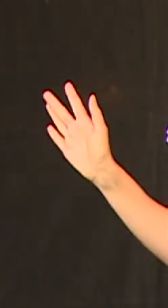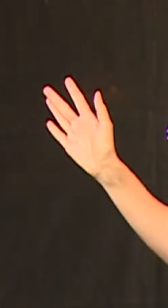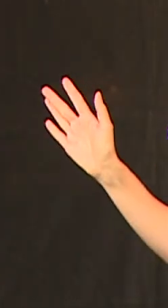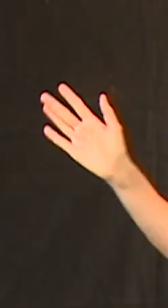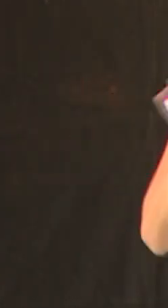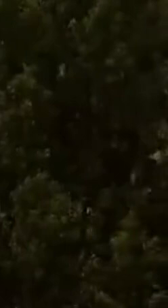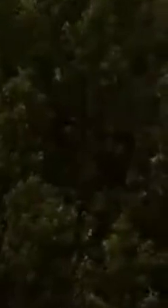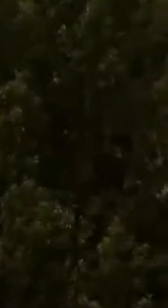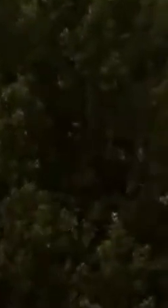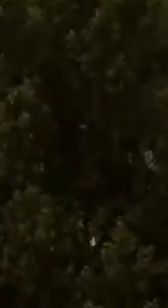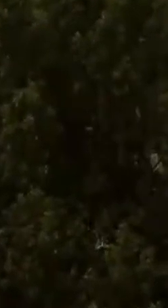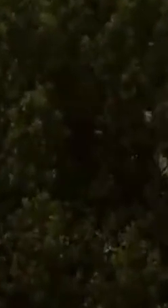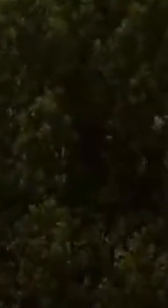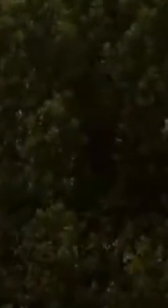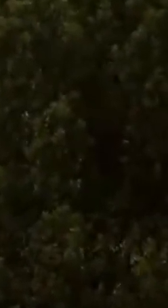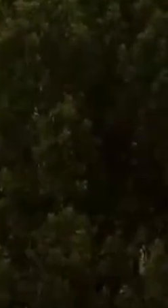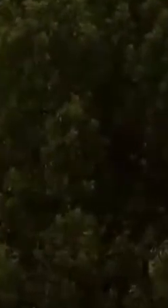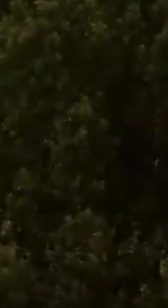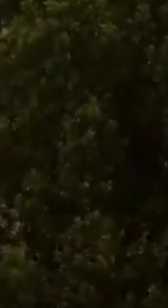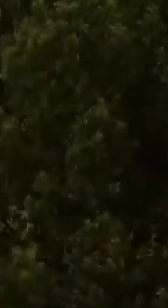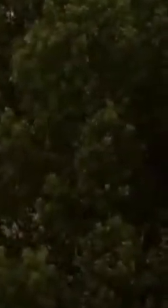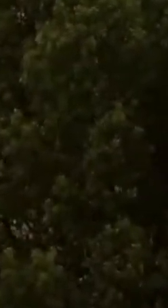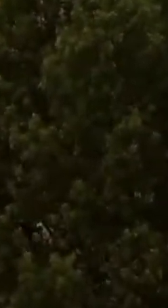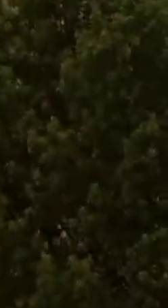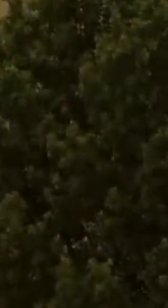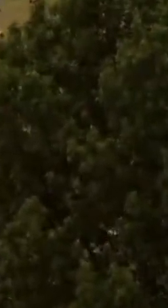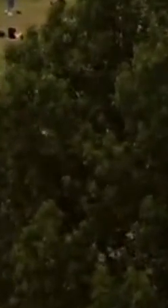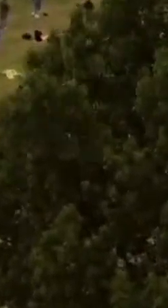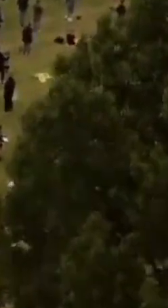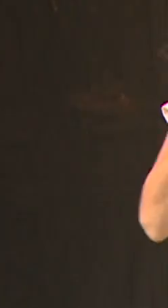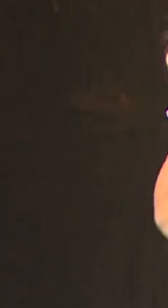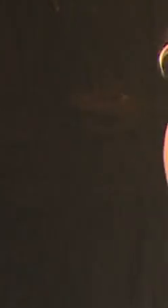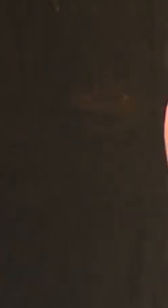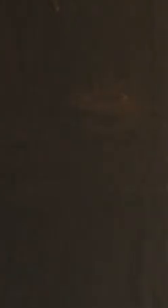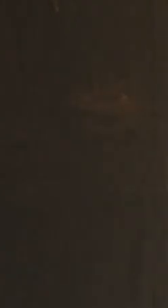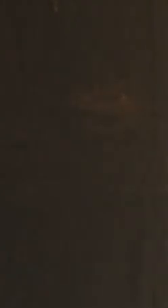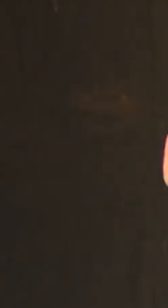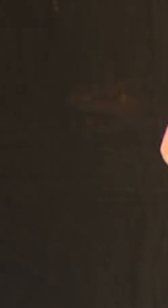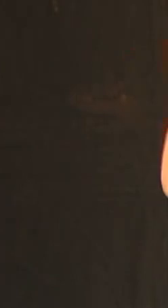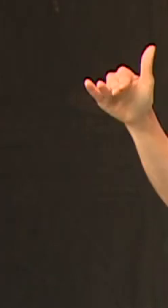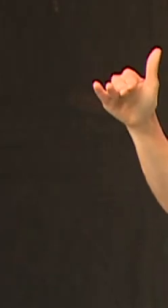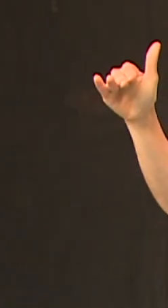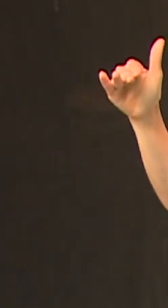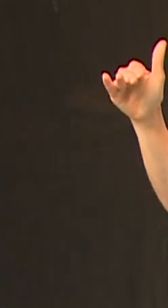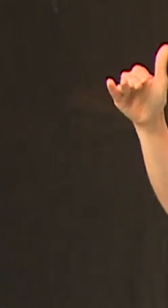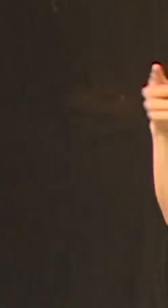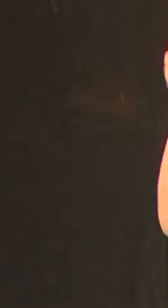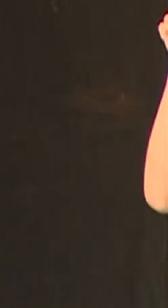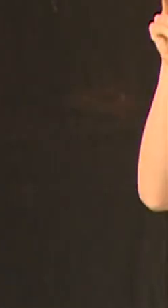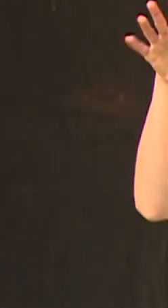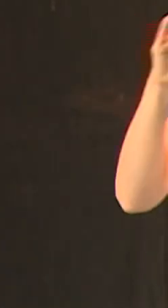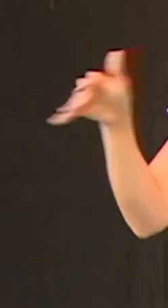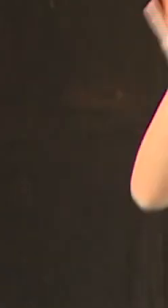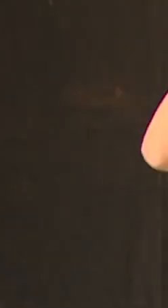Dus laten we blijven strijden tegen deze vieze tegenstander. Ik heb 3 prachtige kinderen met de karamelkleur. Ze zijn